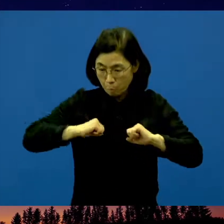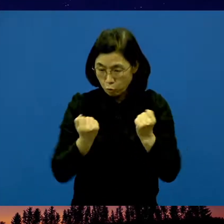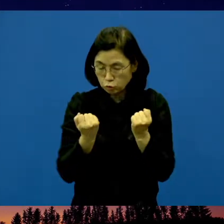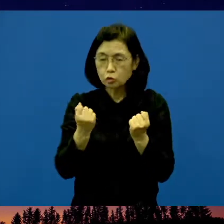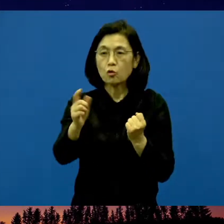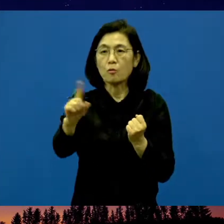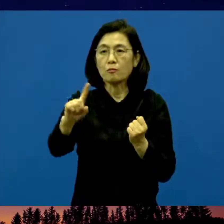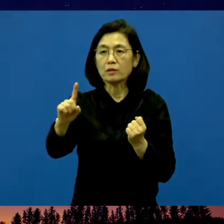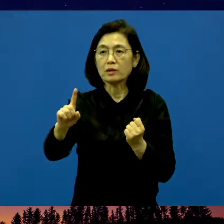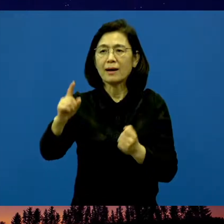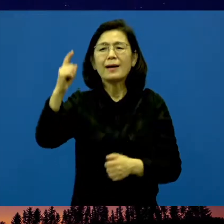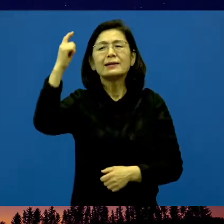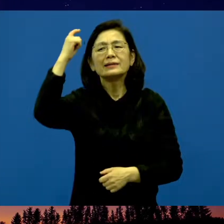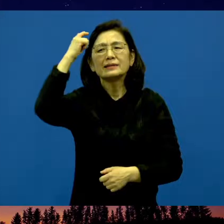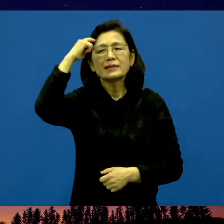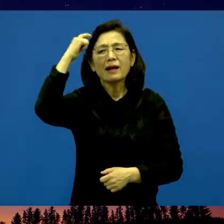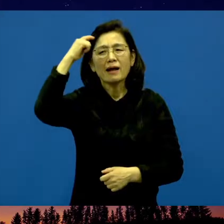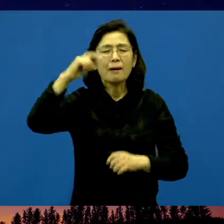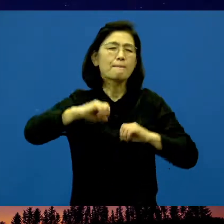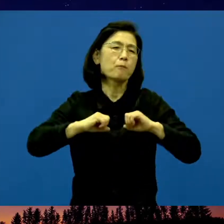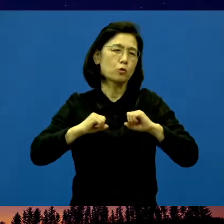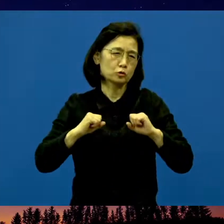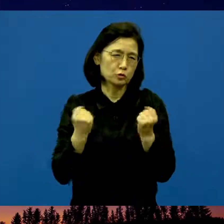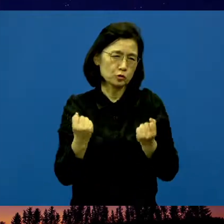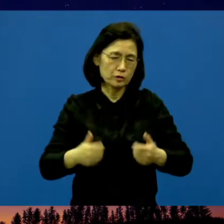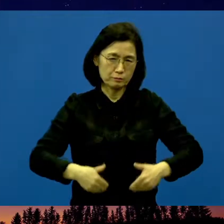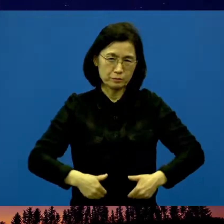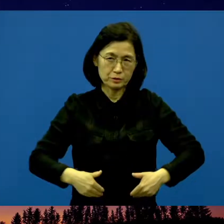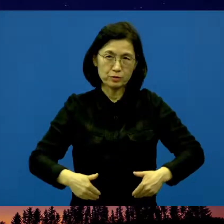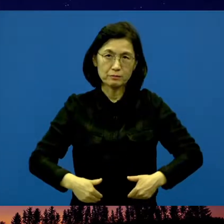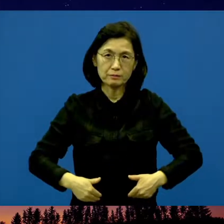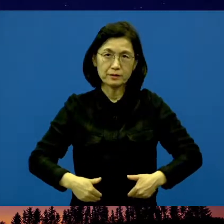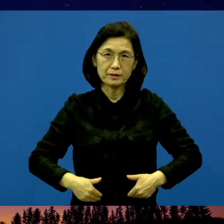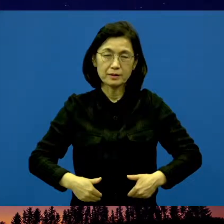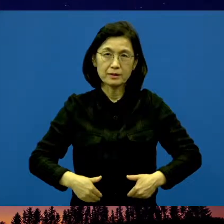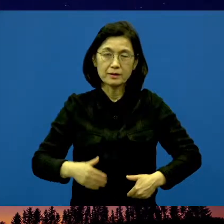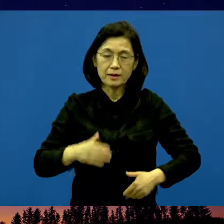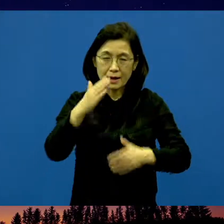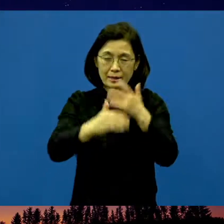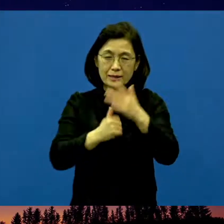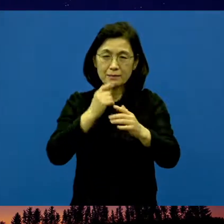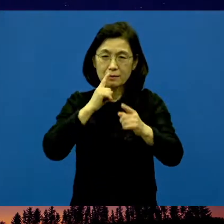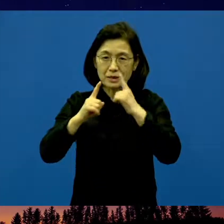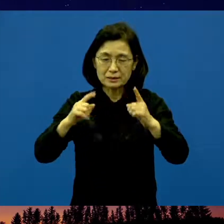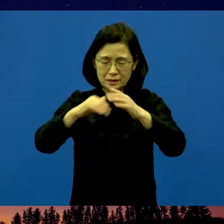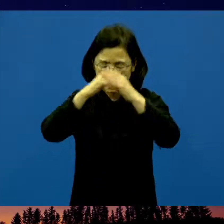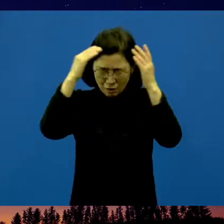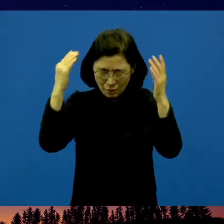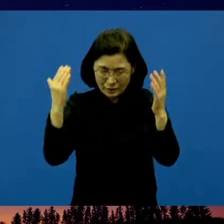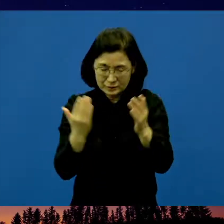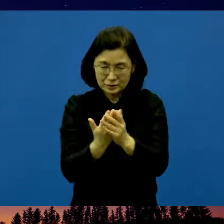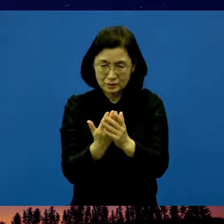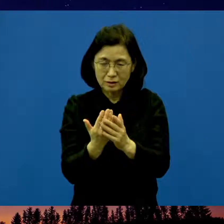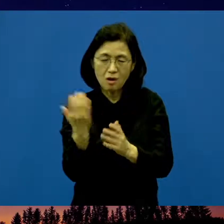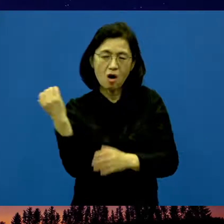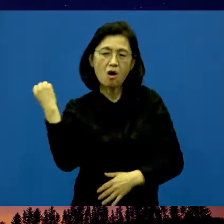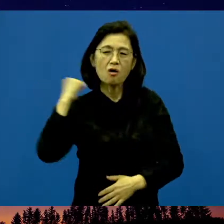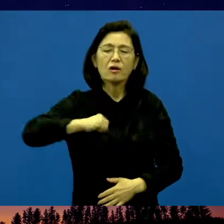복종. 우리 안에는 하나님의 말씀에 온전히 복종하지 않으려고 하는 생각들이 많이